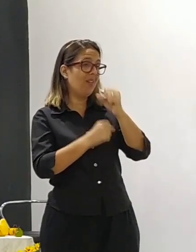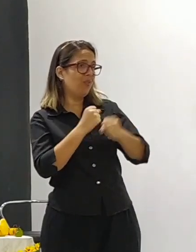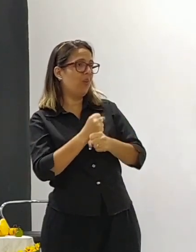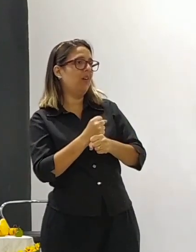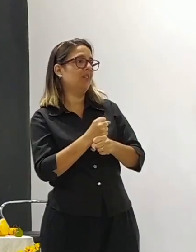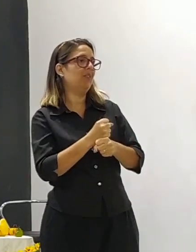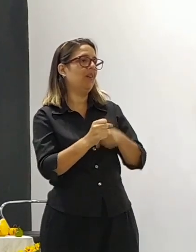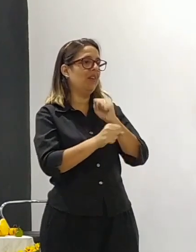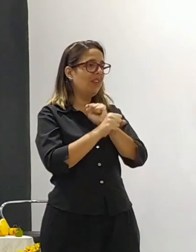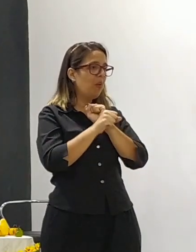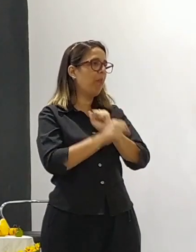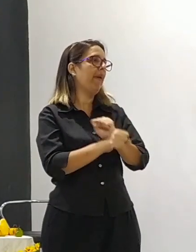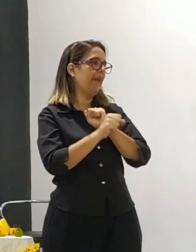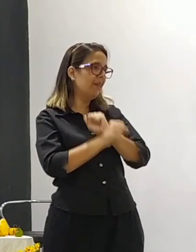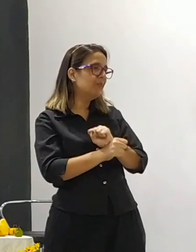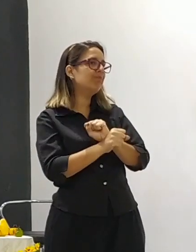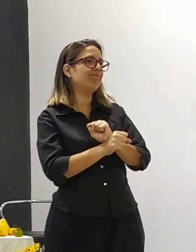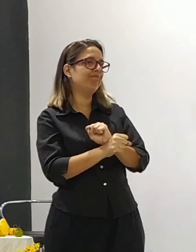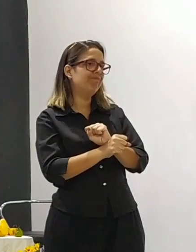pano.